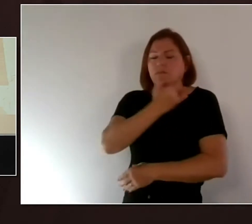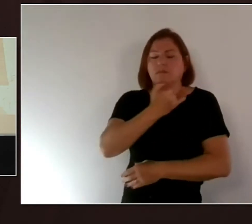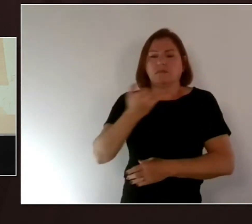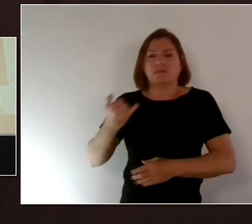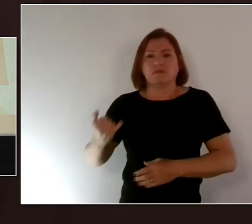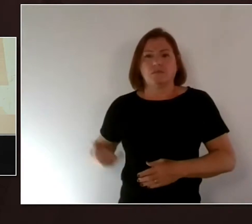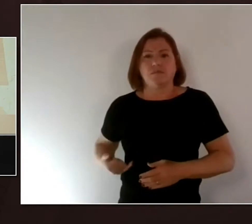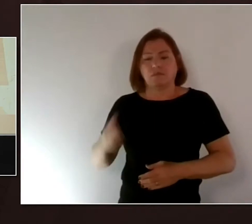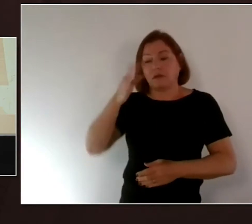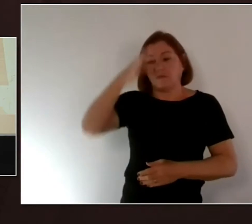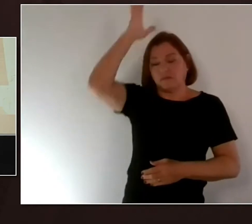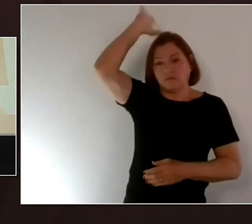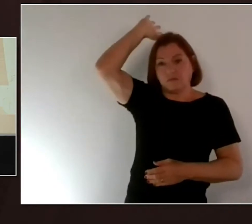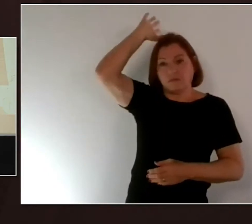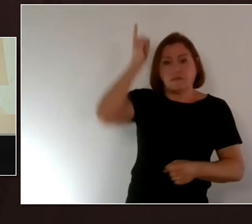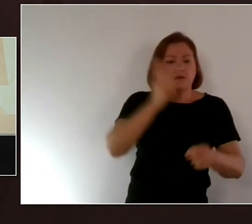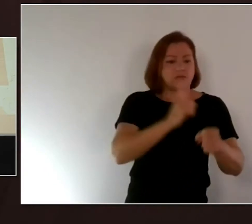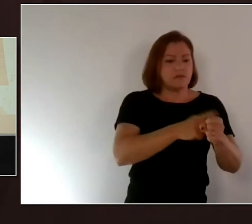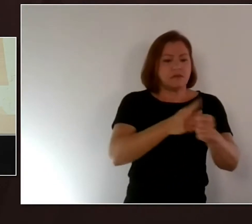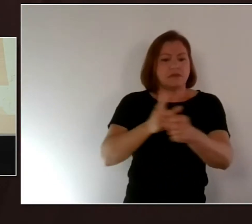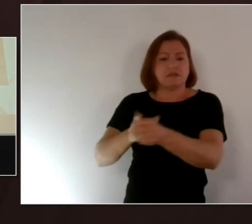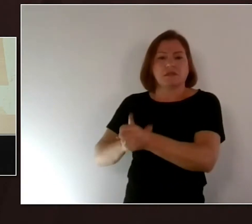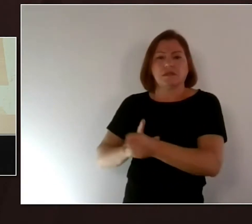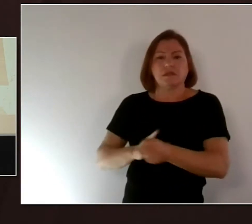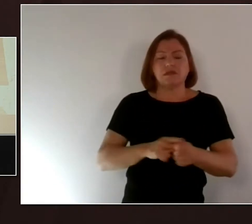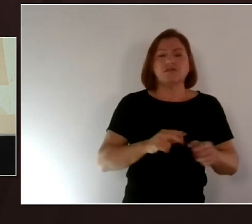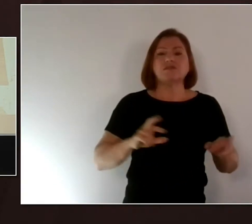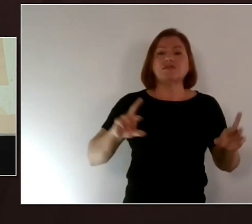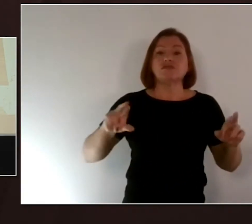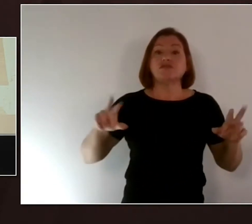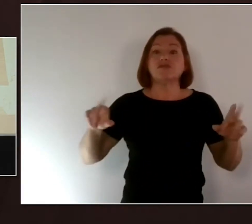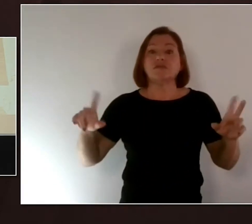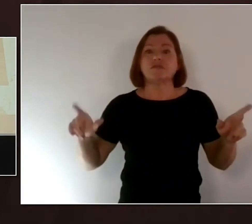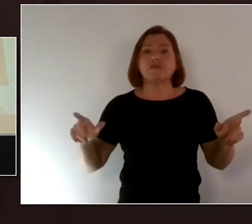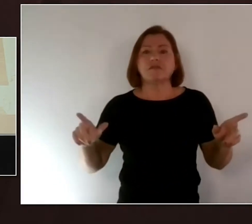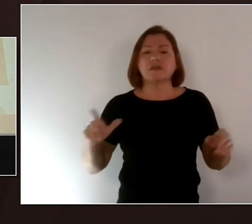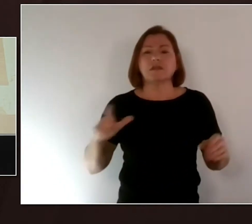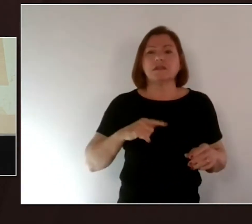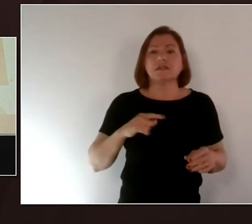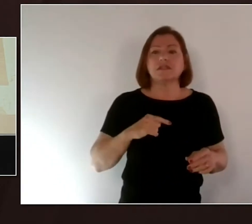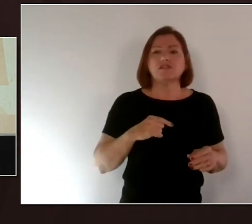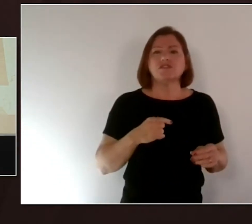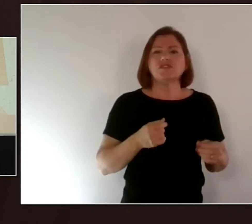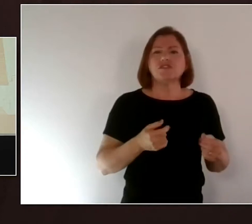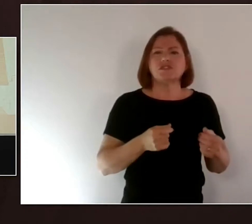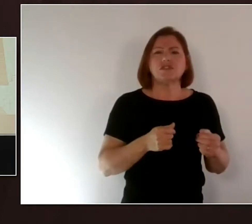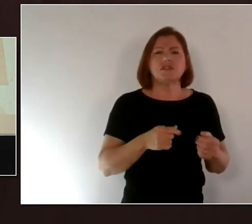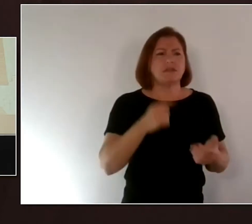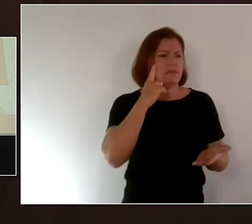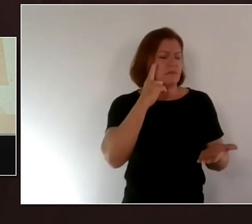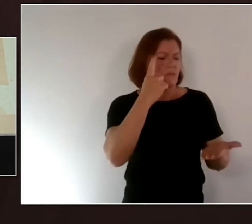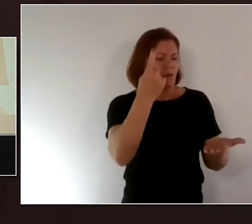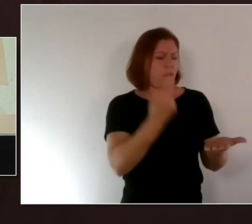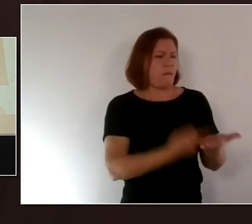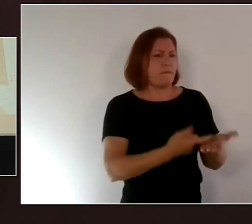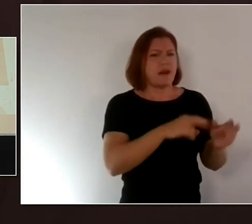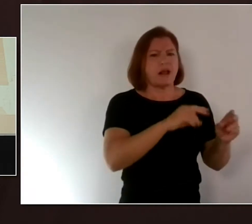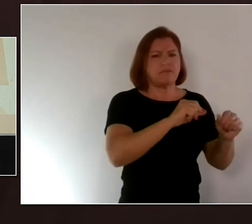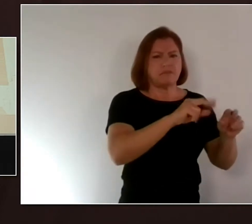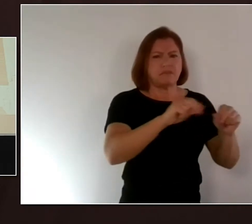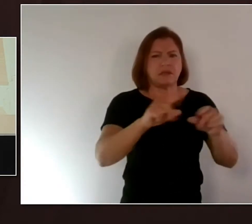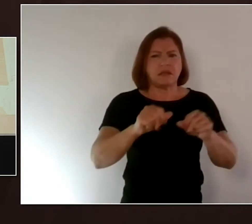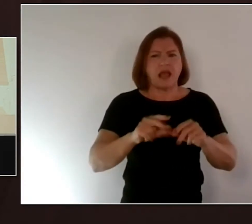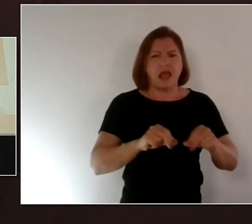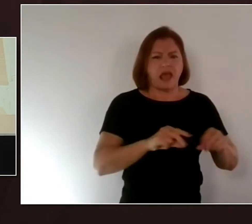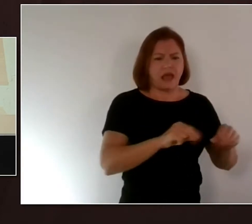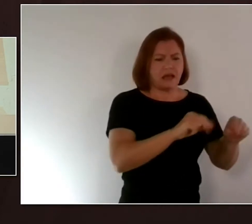possuir propriedades da terra, tá? Isso, André Mille, na sua página 210, fala sobre isso. Então, pela